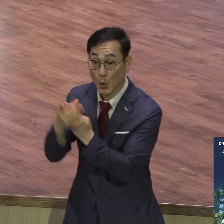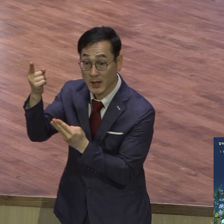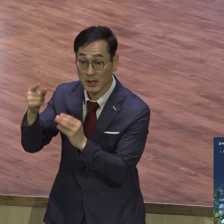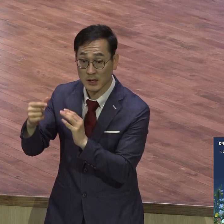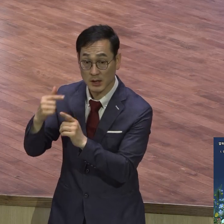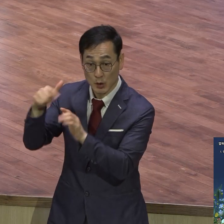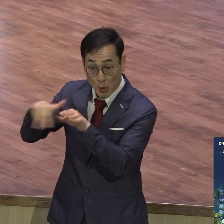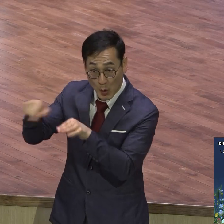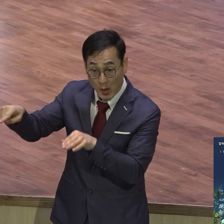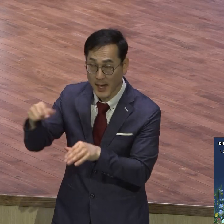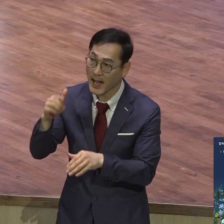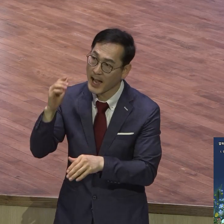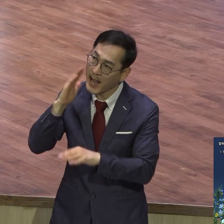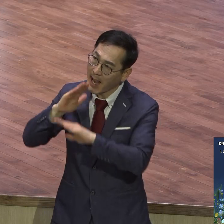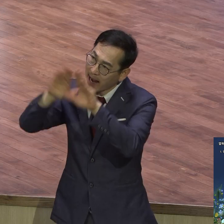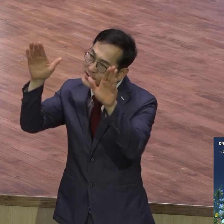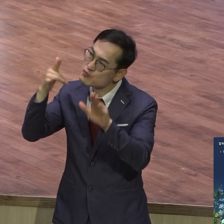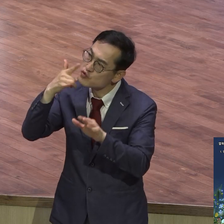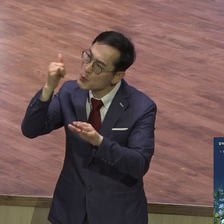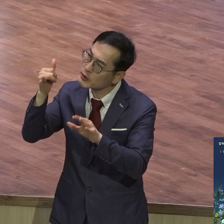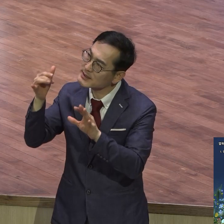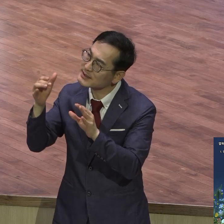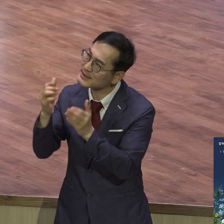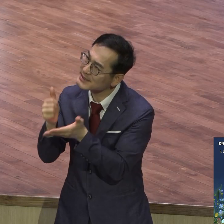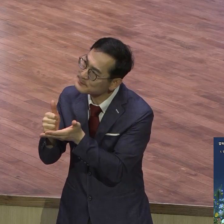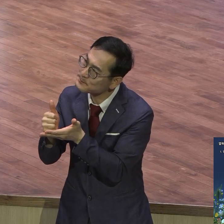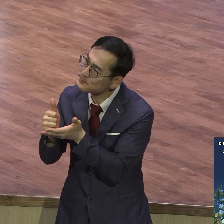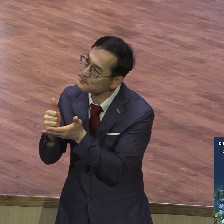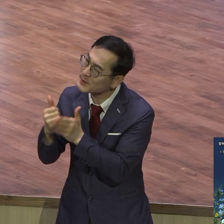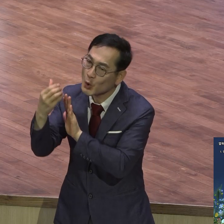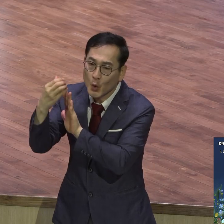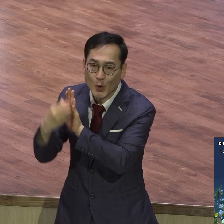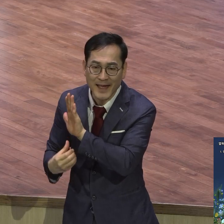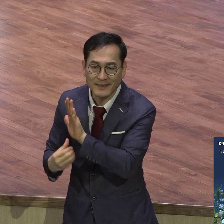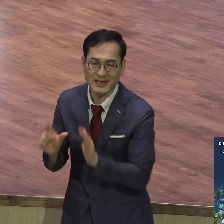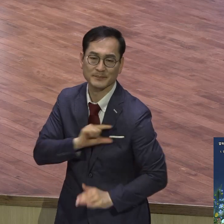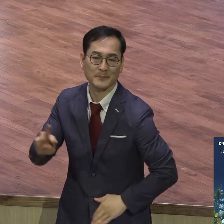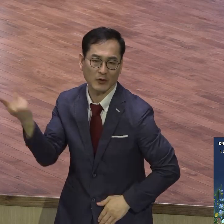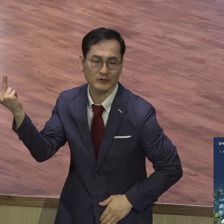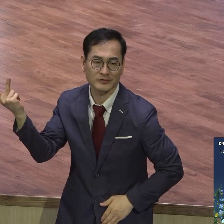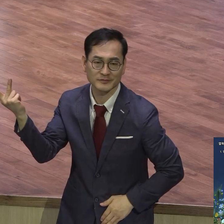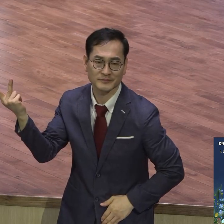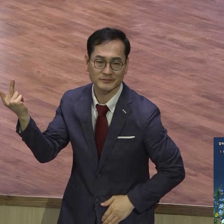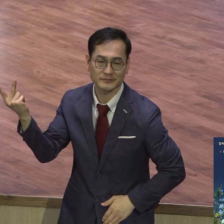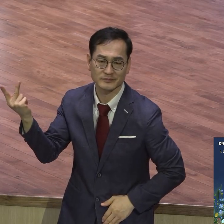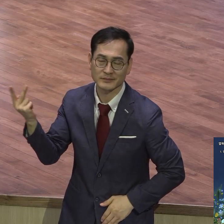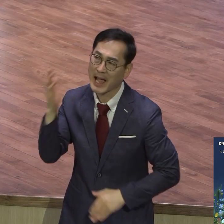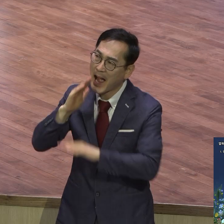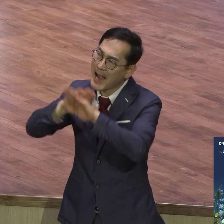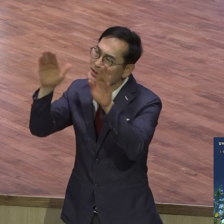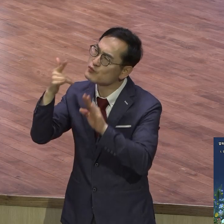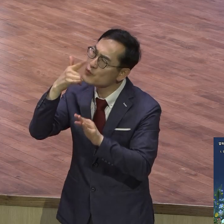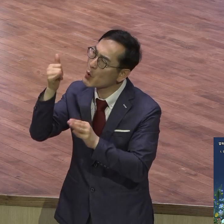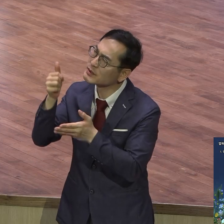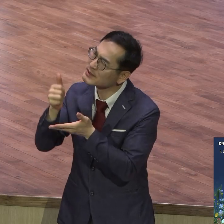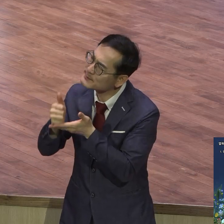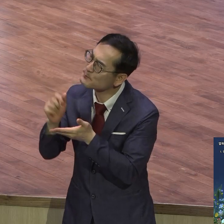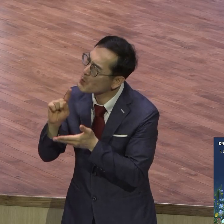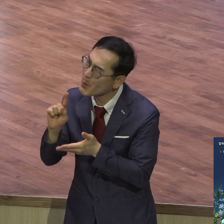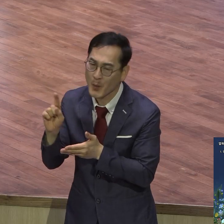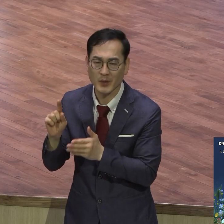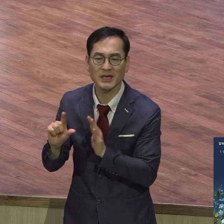하늘 부모님 교단 영어로 하면 Heavenly French Church 그렇게 바꿔가지고 전 세계에